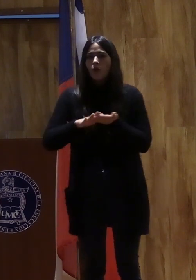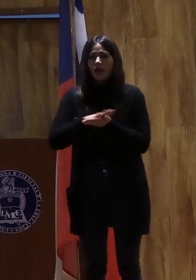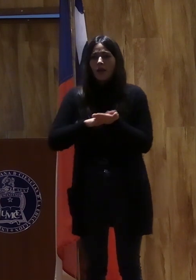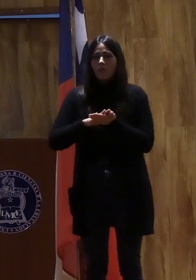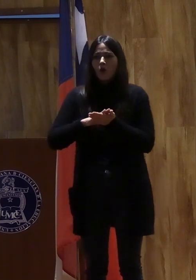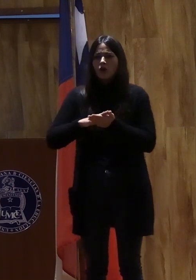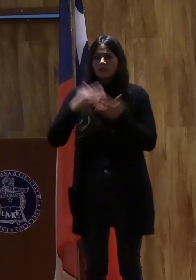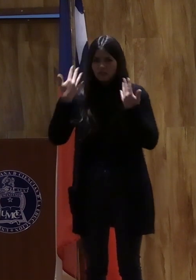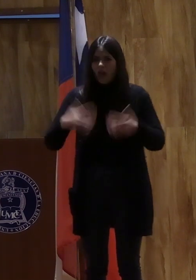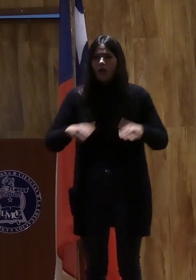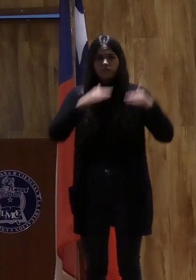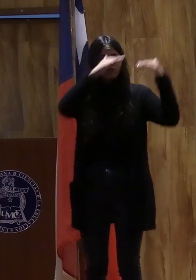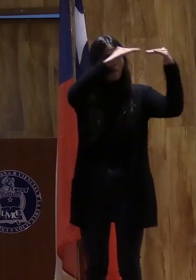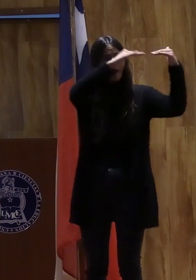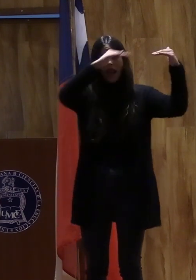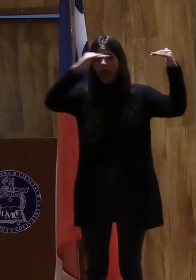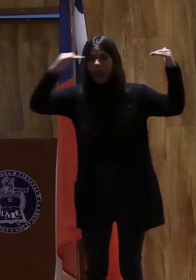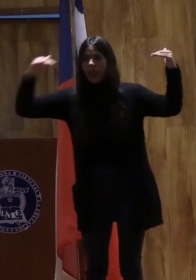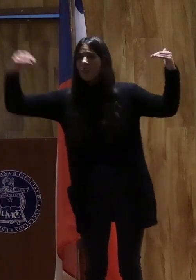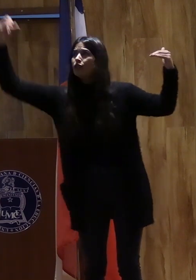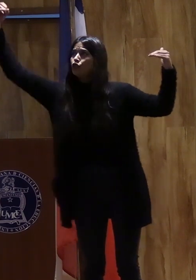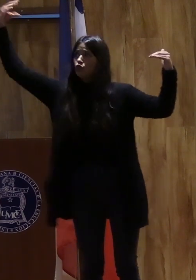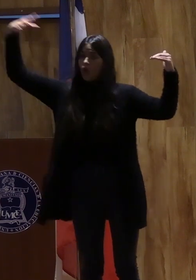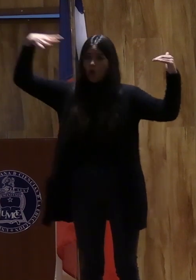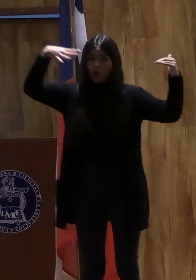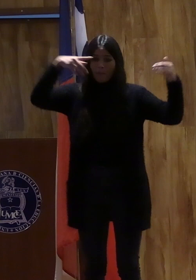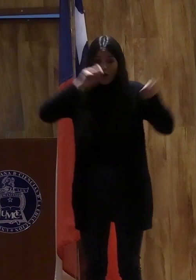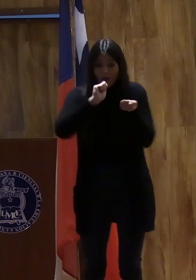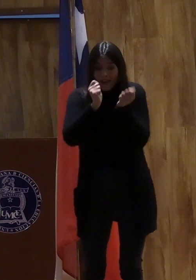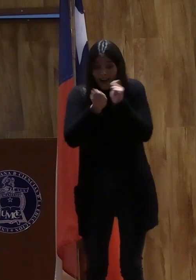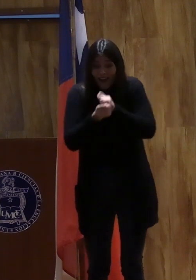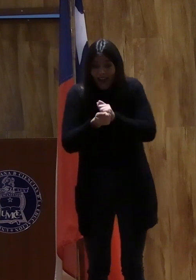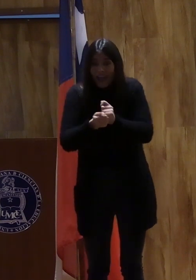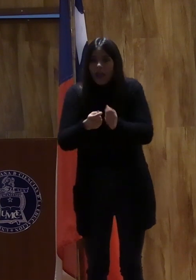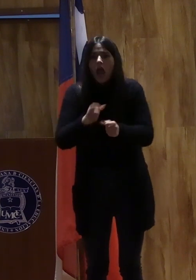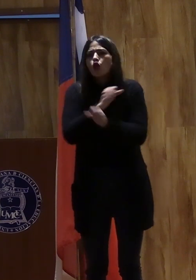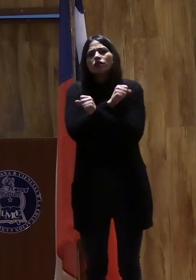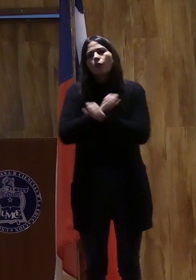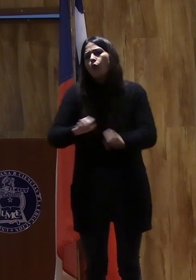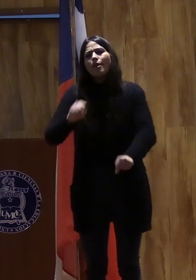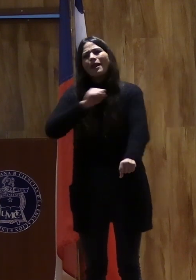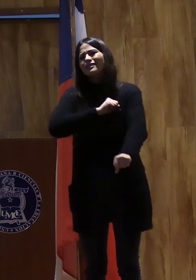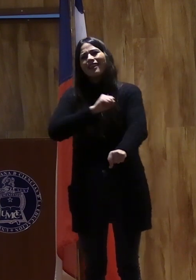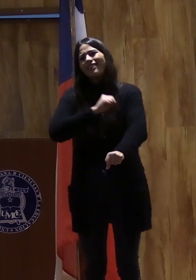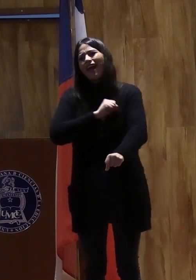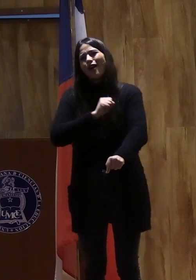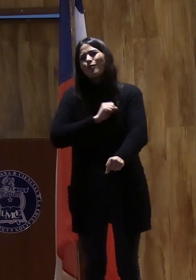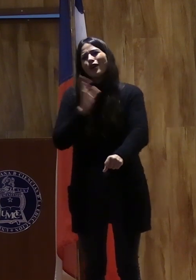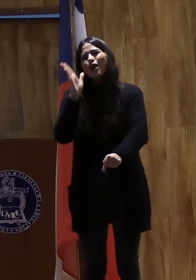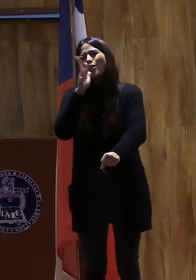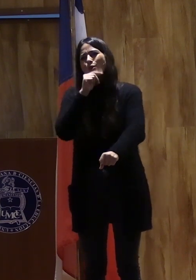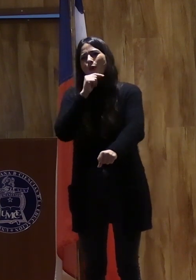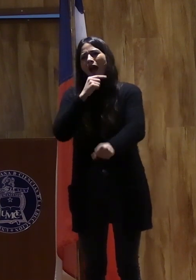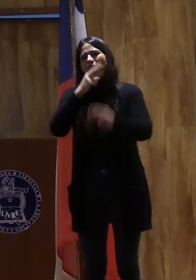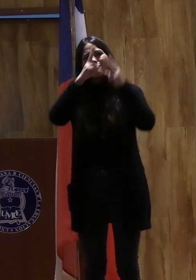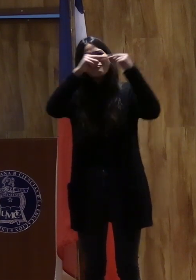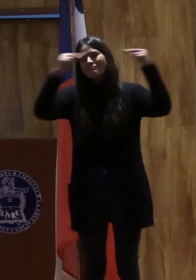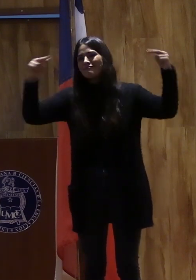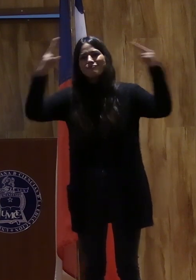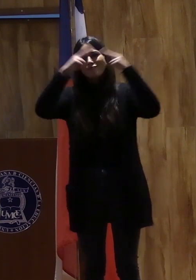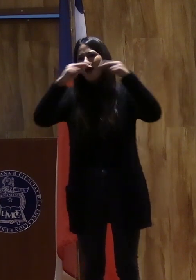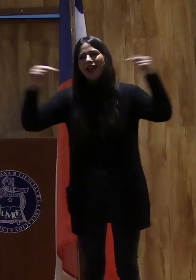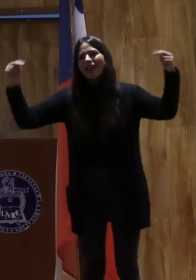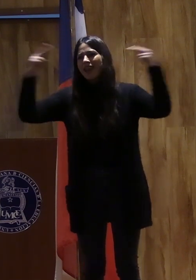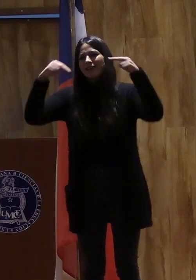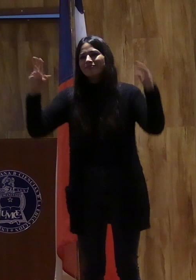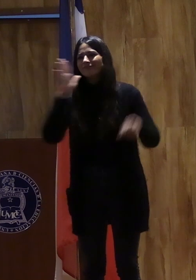solares, pero toda la energía que producen no la pueden traer para Santiago porque no hay líneas de alto voltaje para